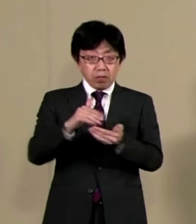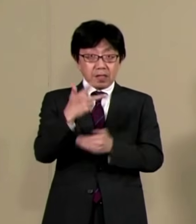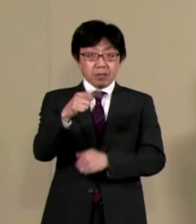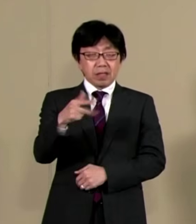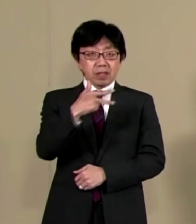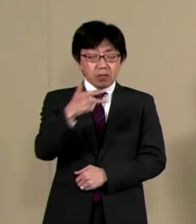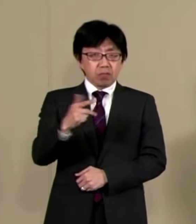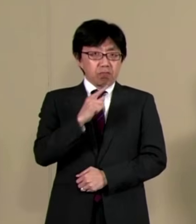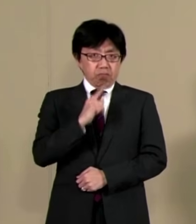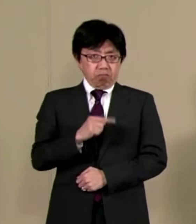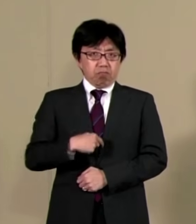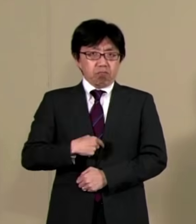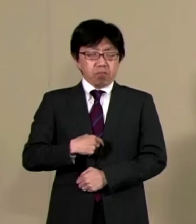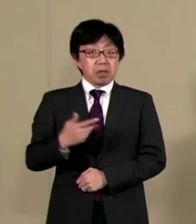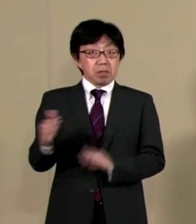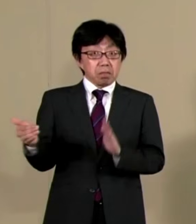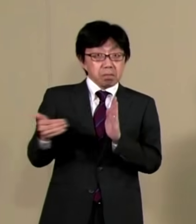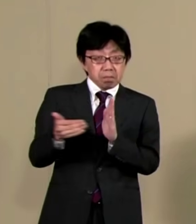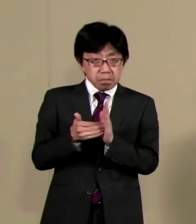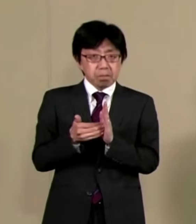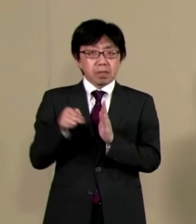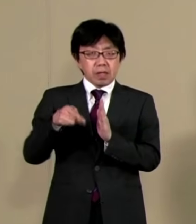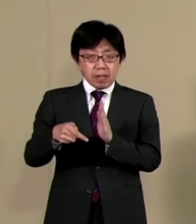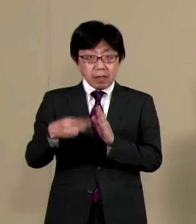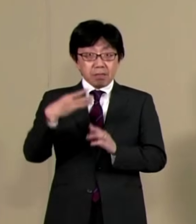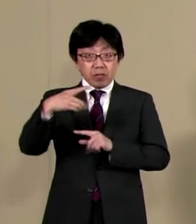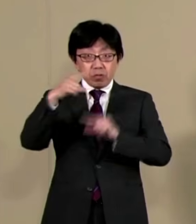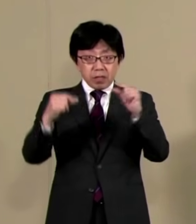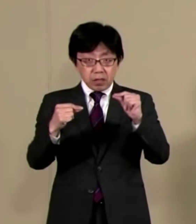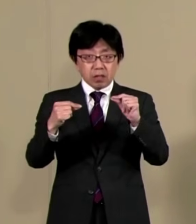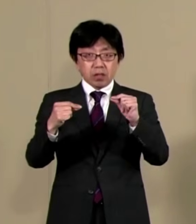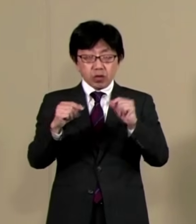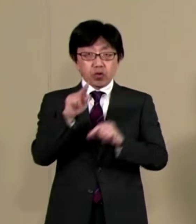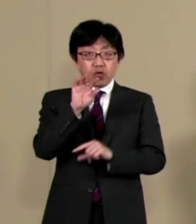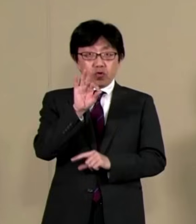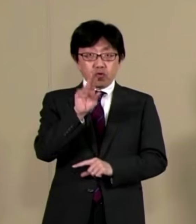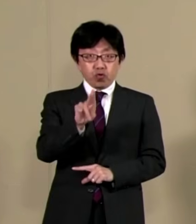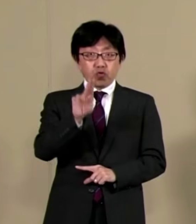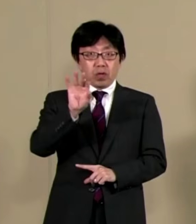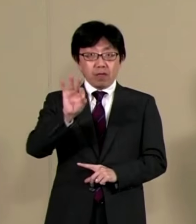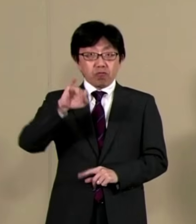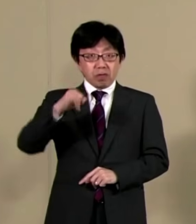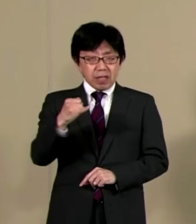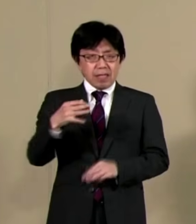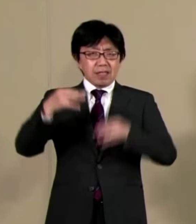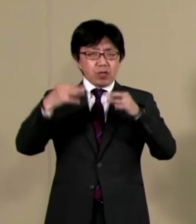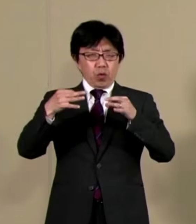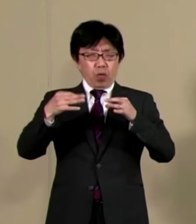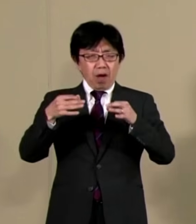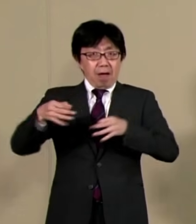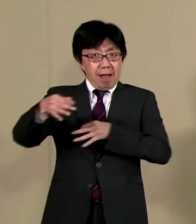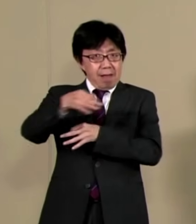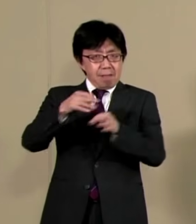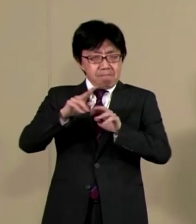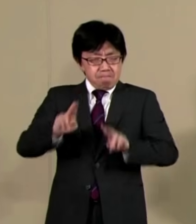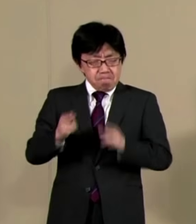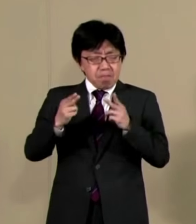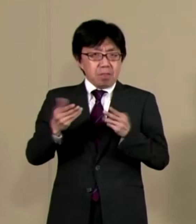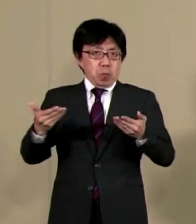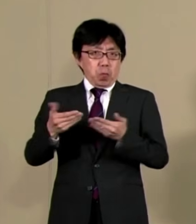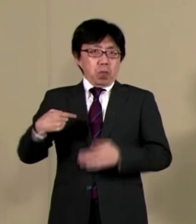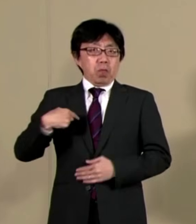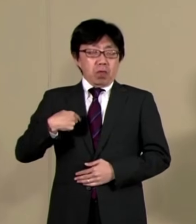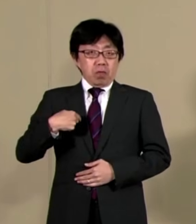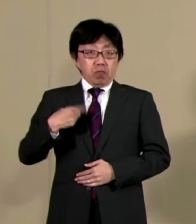三菱UFJ銀行で主に経済を分析するアナリストとして活動しその後広島県の秋